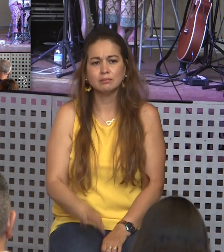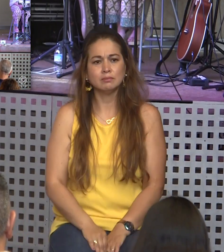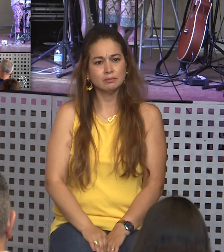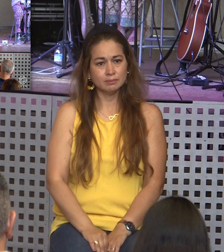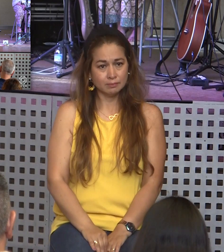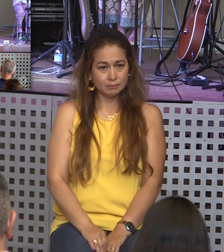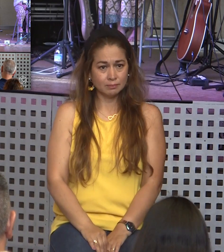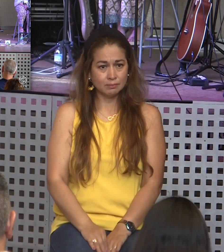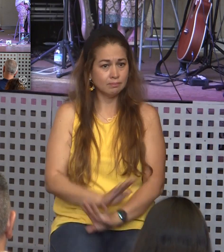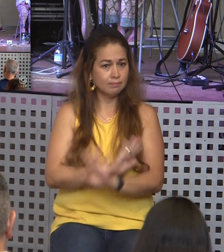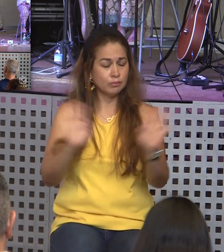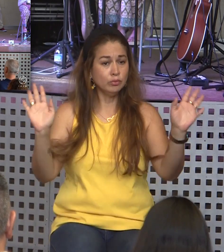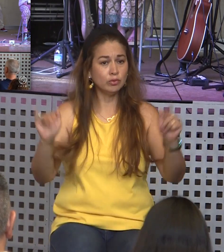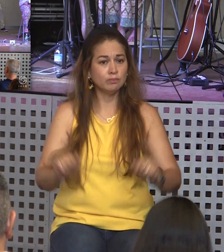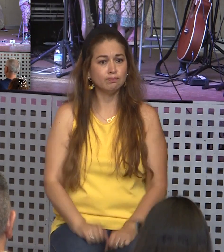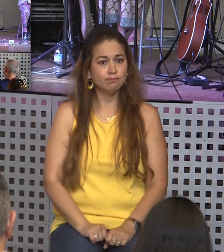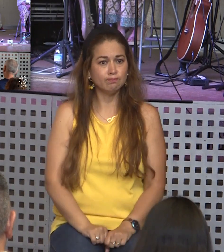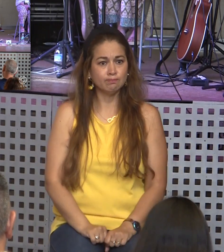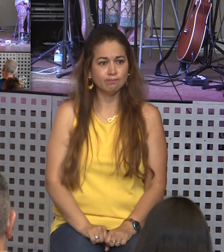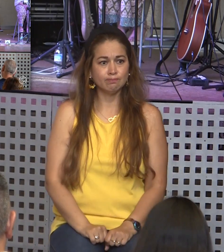No estáis aquí esta mañana, ¿no?